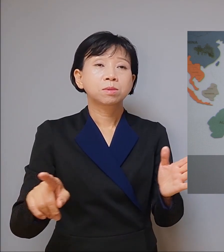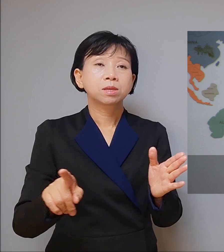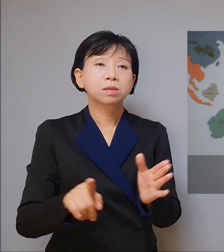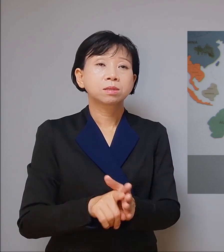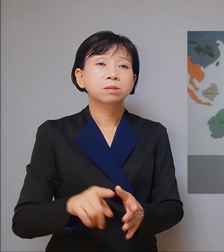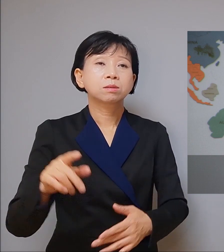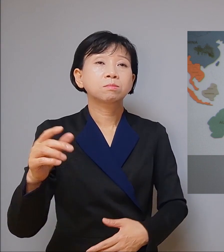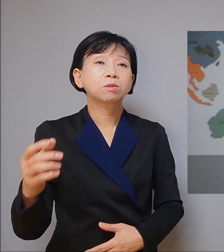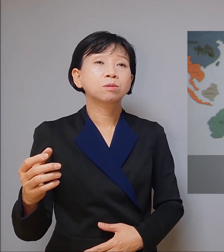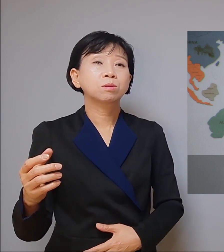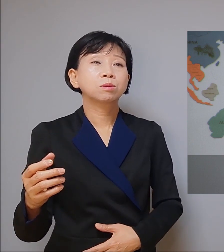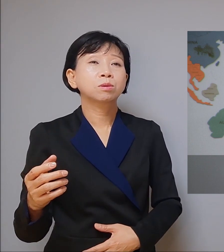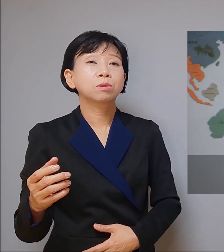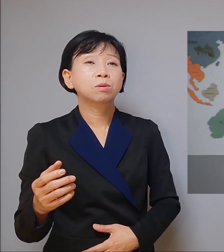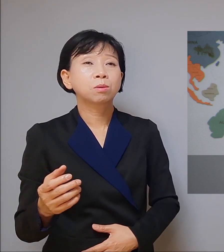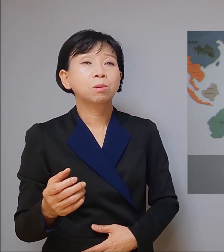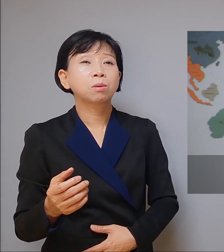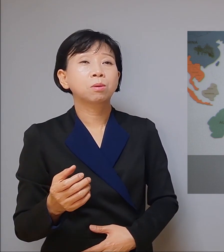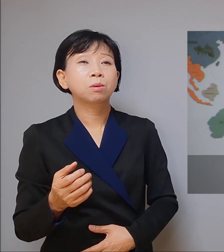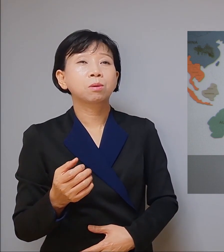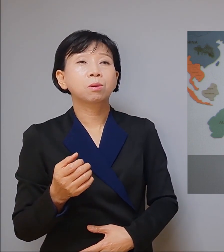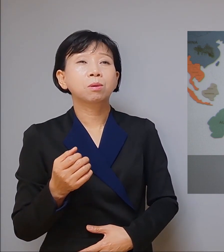오직